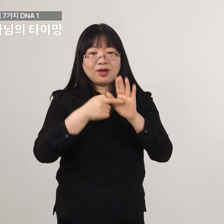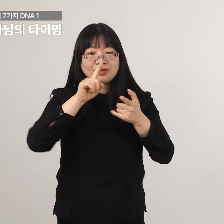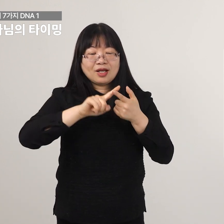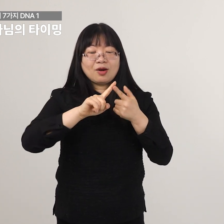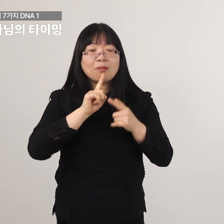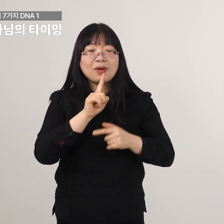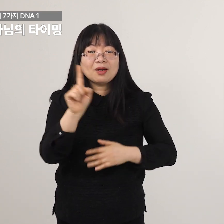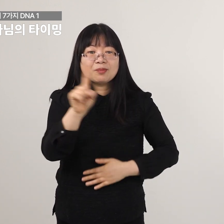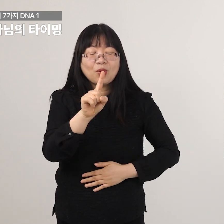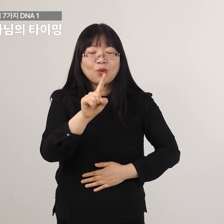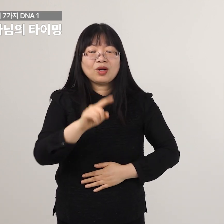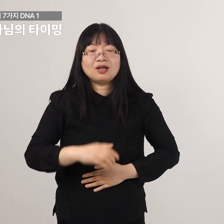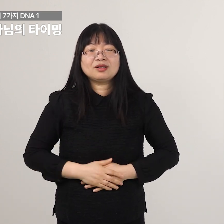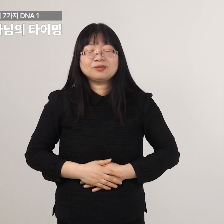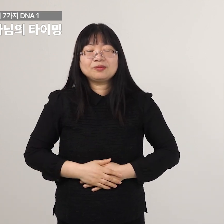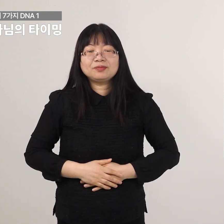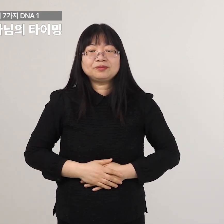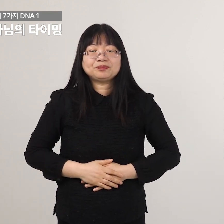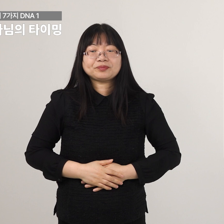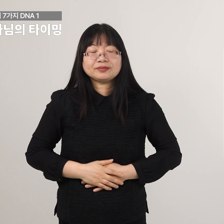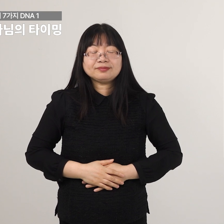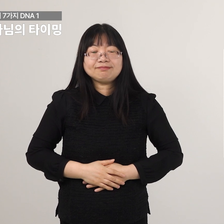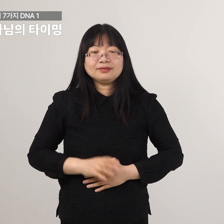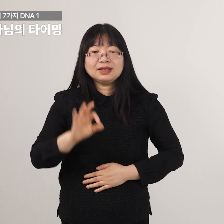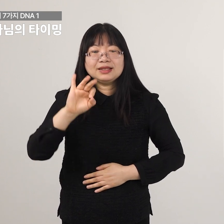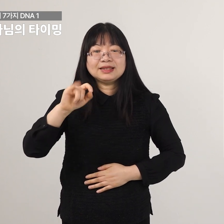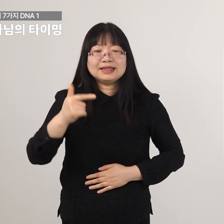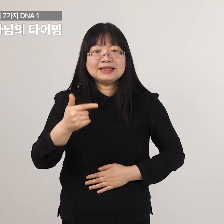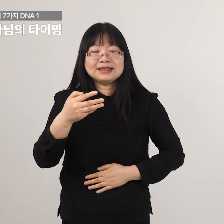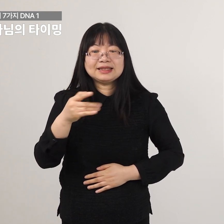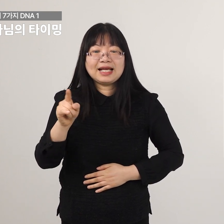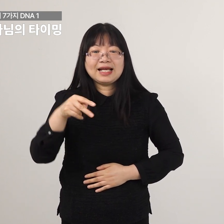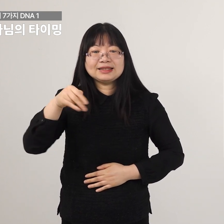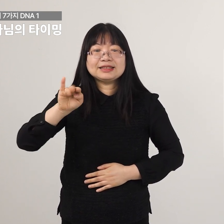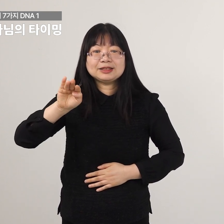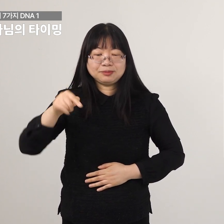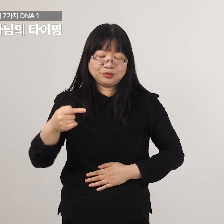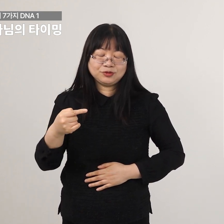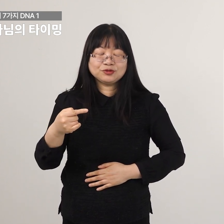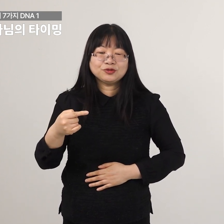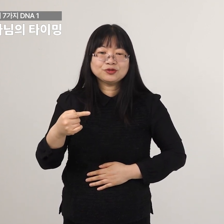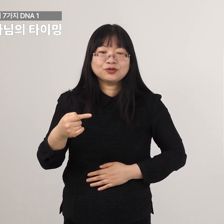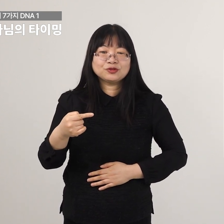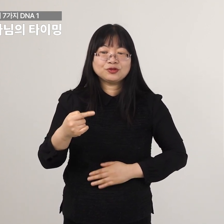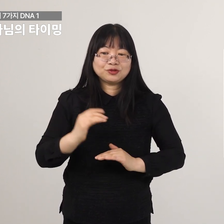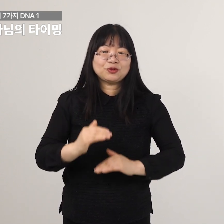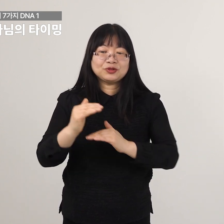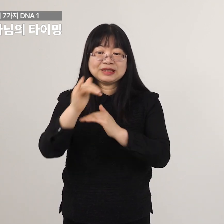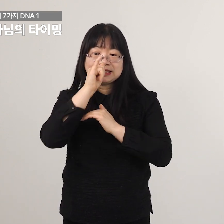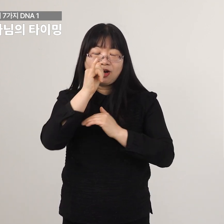얘기하자면 인텐시브 코스로 가르치신 거예요. 우리 대학에도 또 뭐